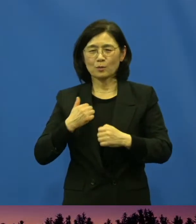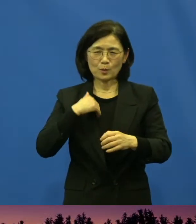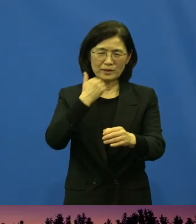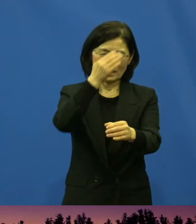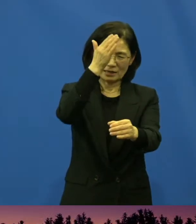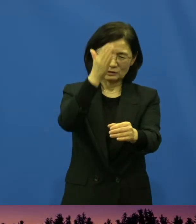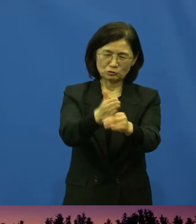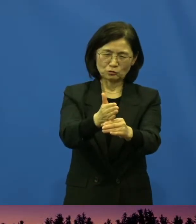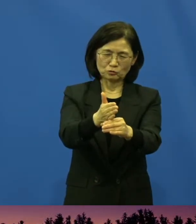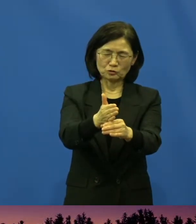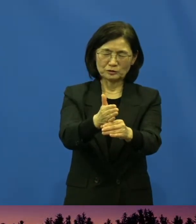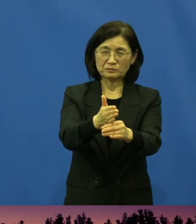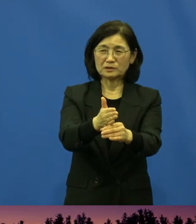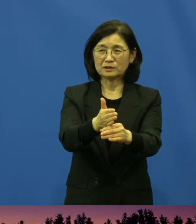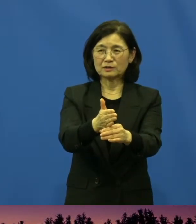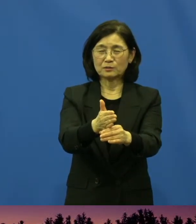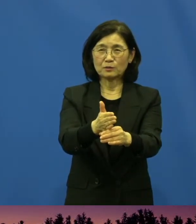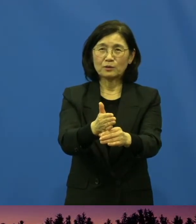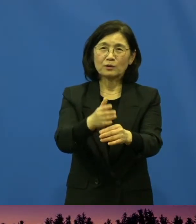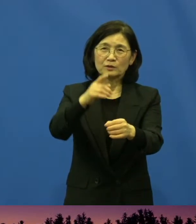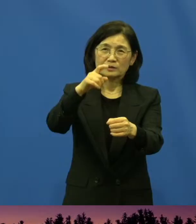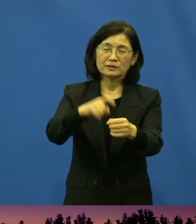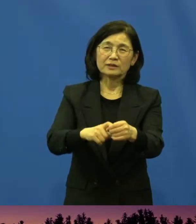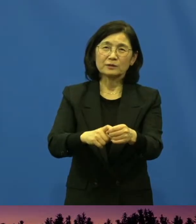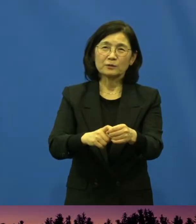자기중심적이고 끊임없이